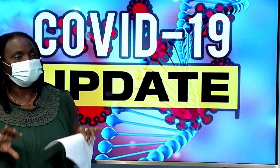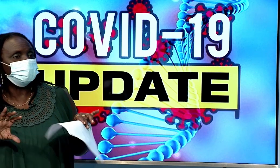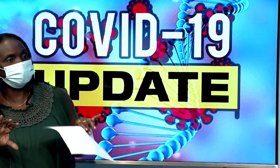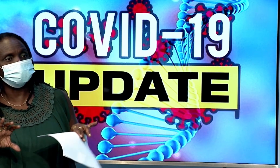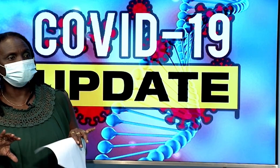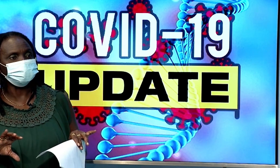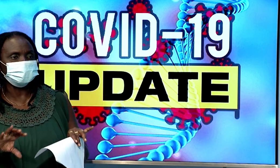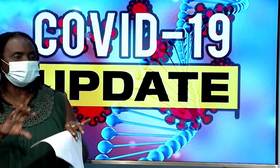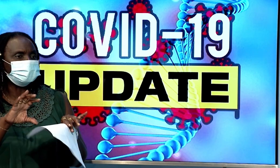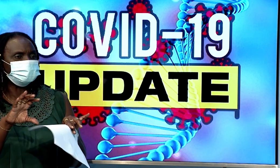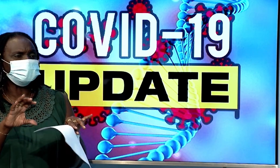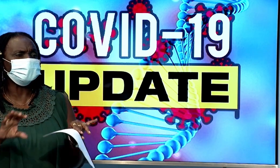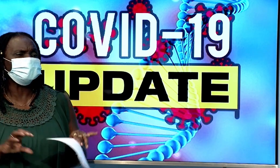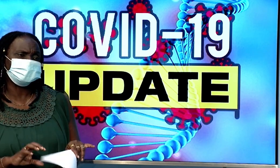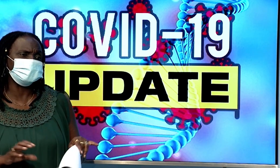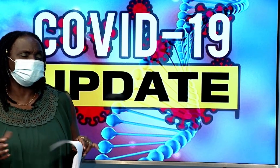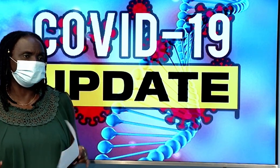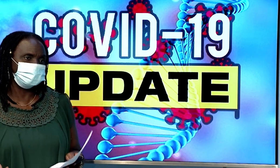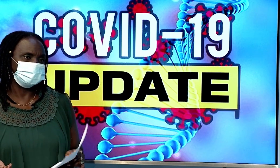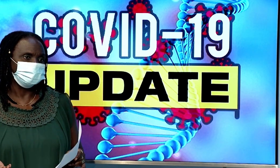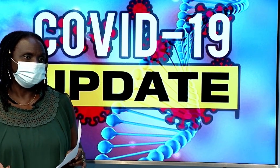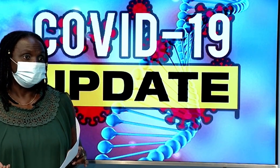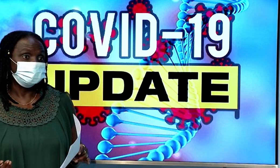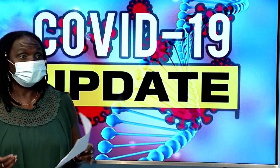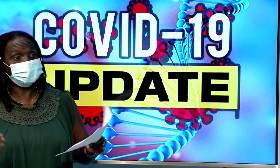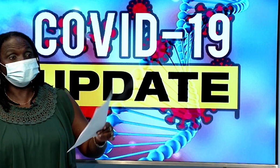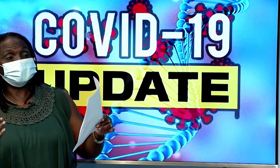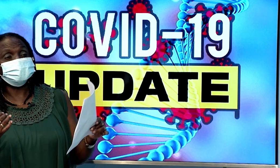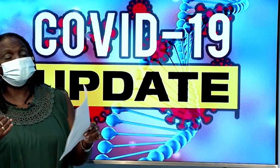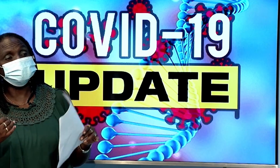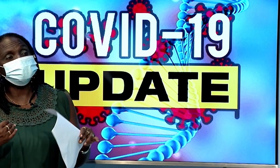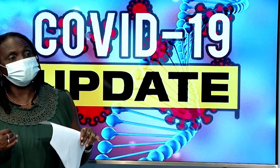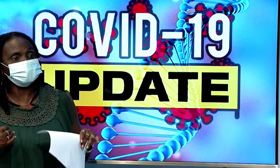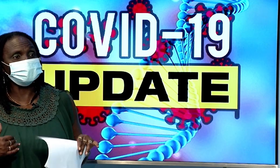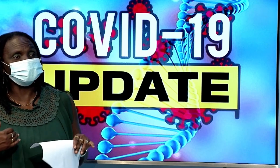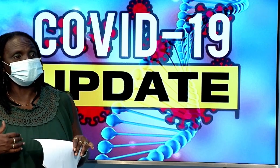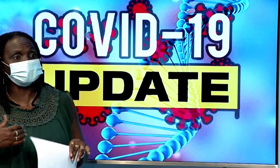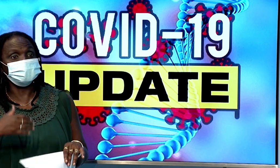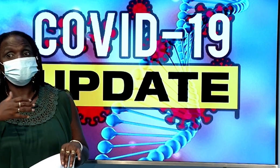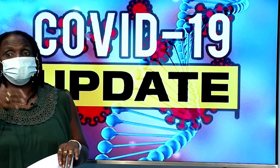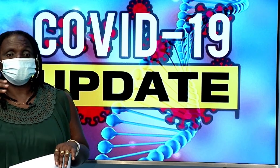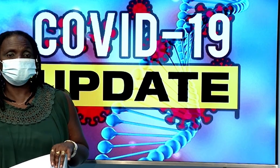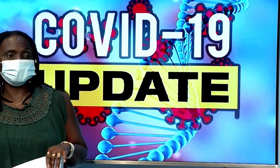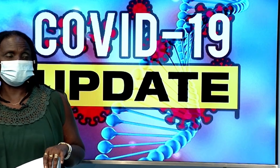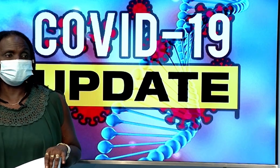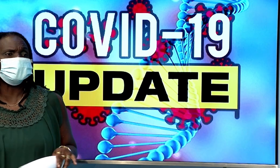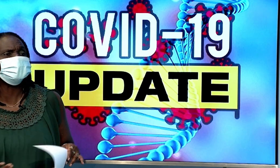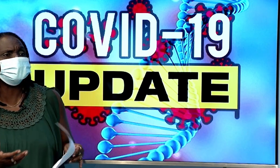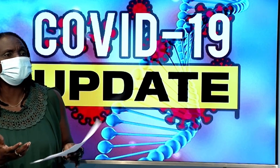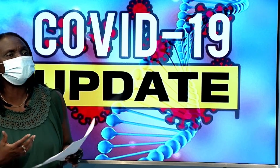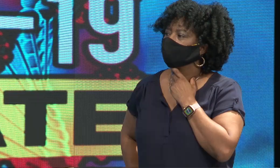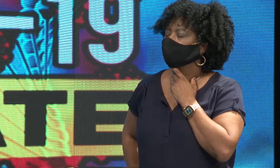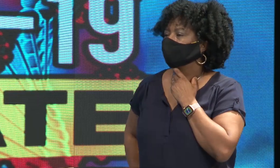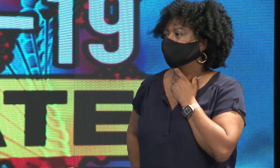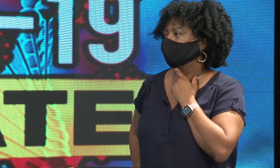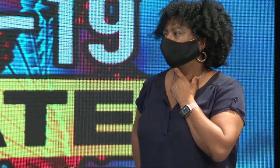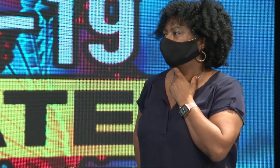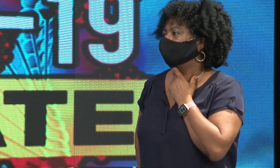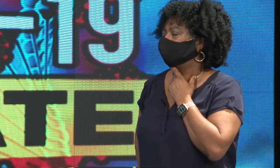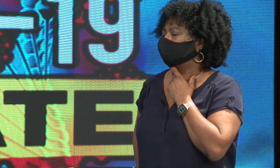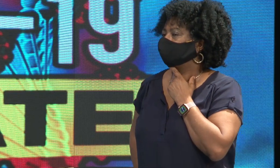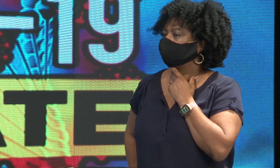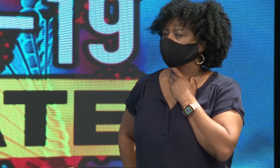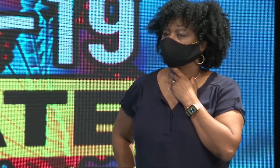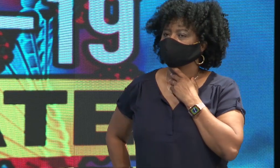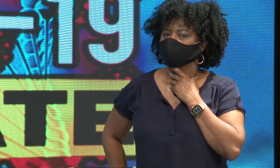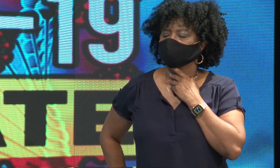mensen hoorden code rood, raakten sommige mensen in paniek. En ik denk dat het er nog steeds is en nu nog meer wordt. Wat denk je? Wat kan je de mensen op